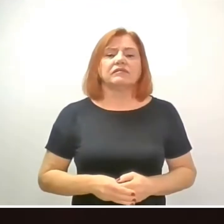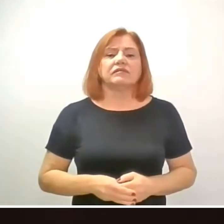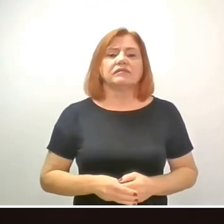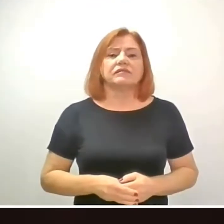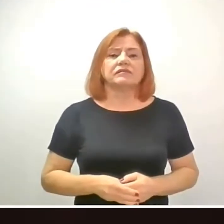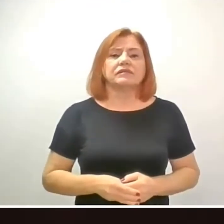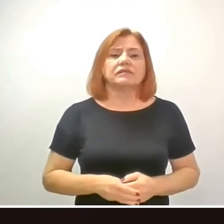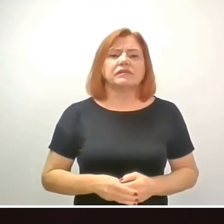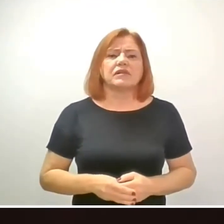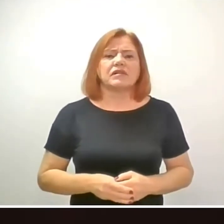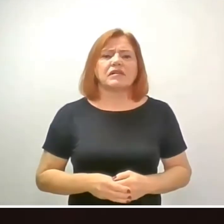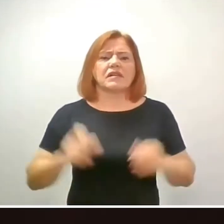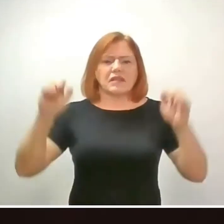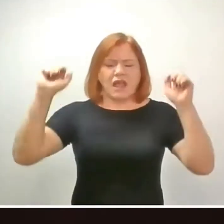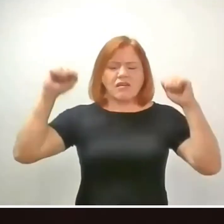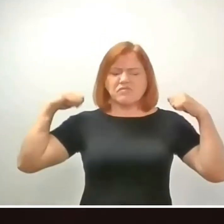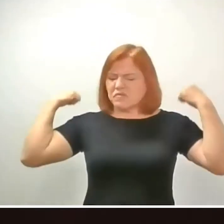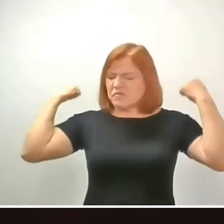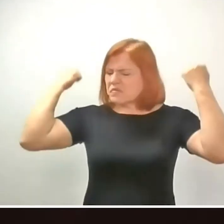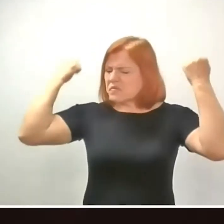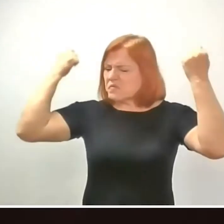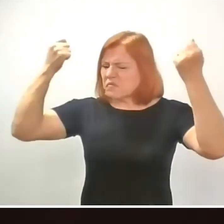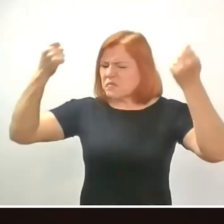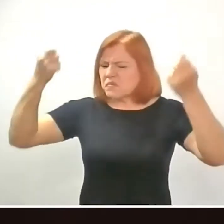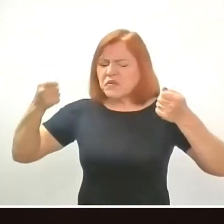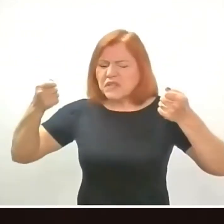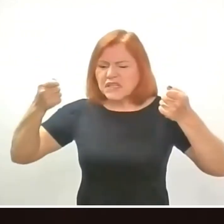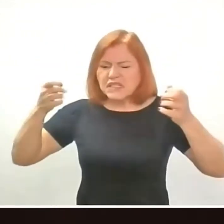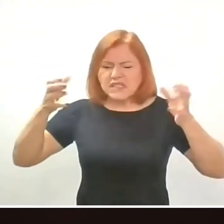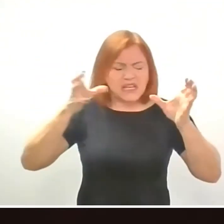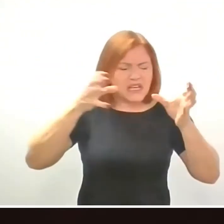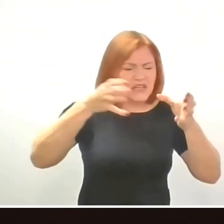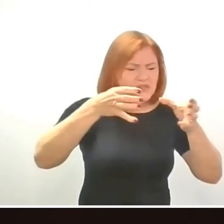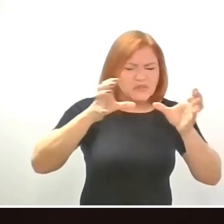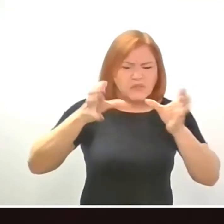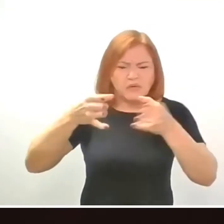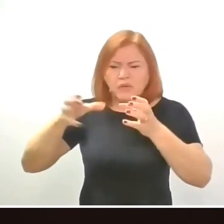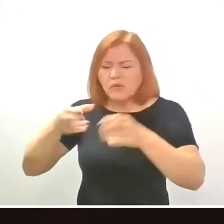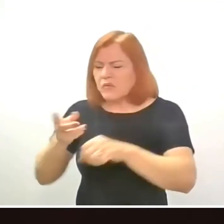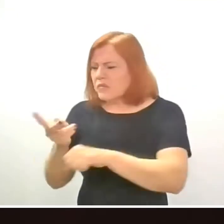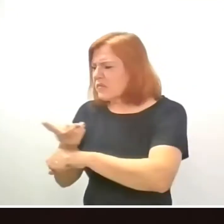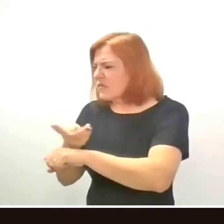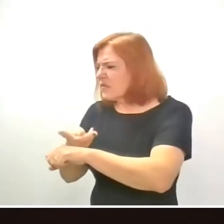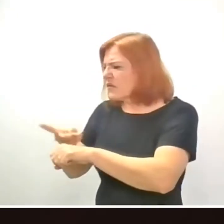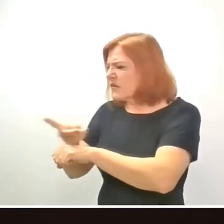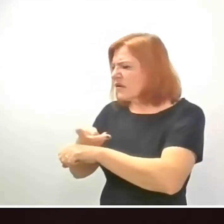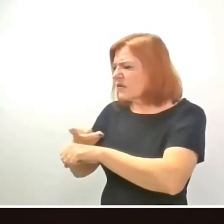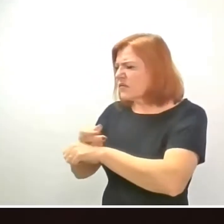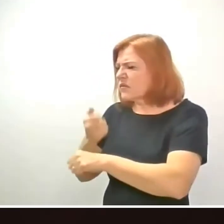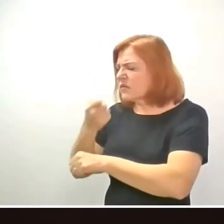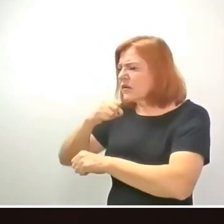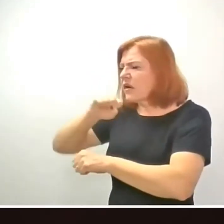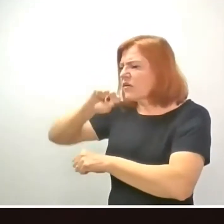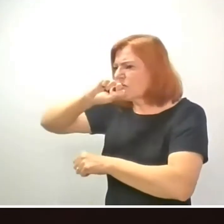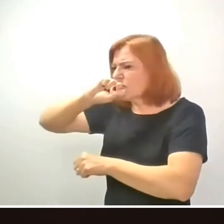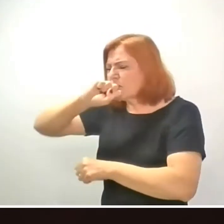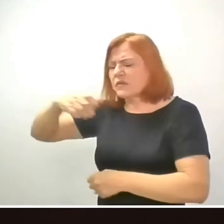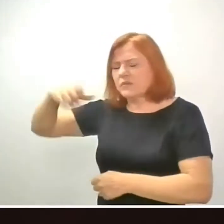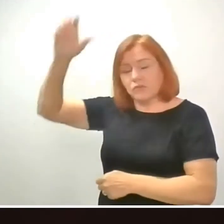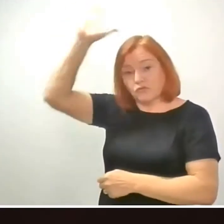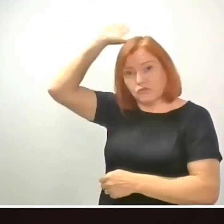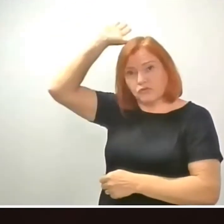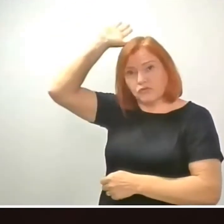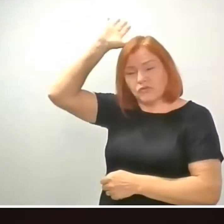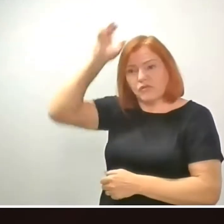os abades, começaram a procurar o bispo de Roma, né, para fugir das pressões dos seus bispos locais. E